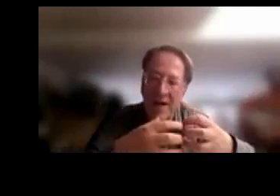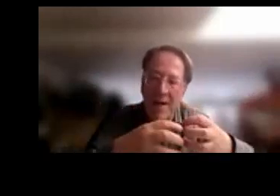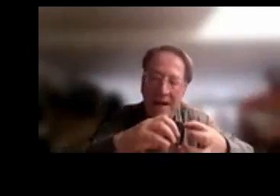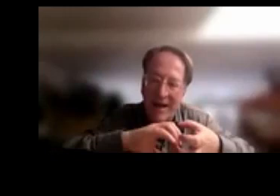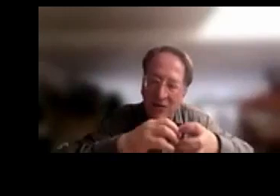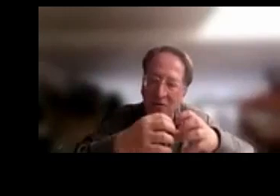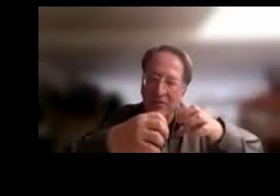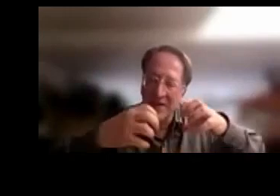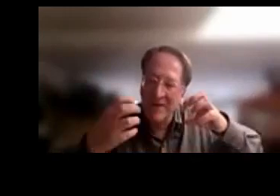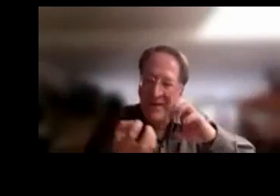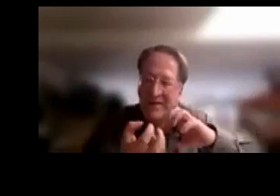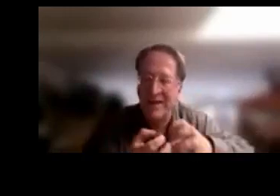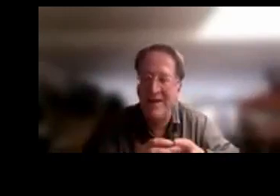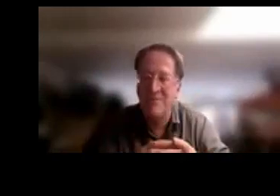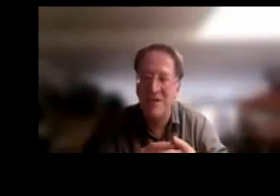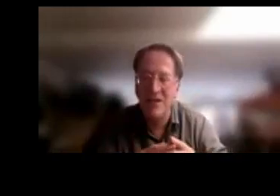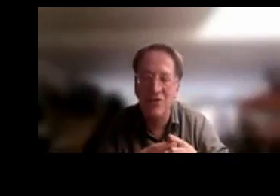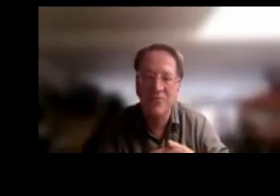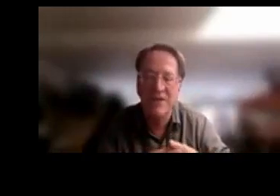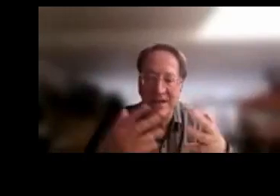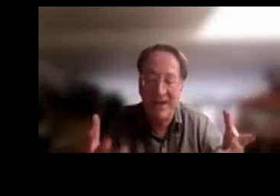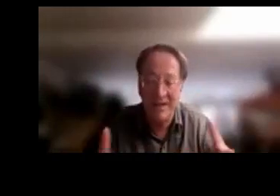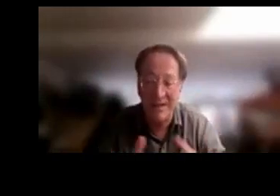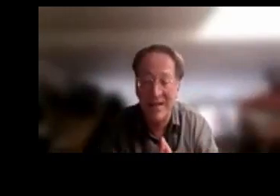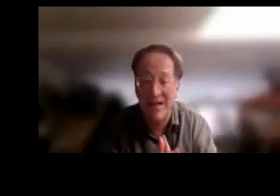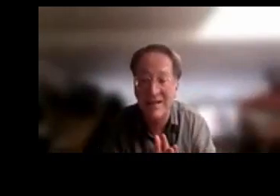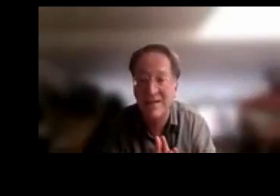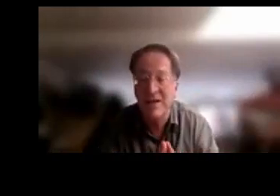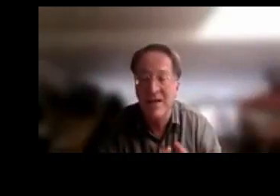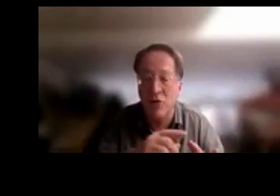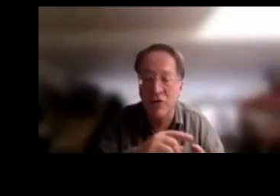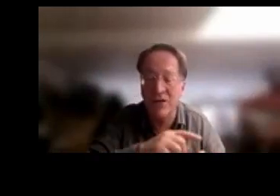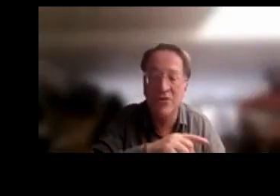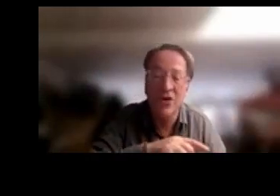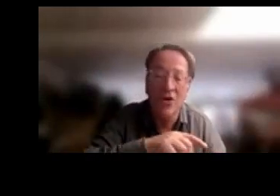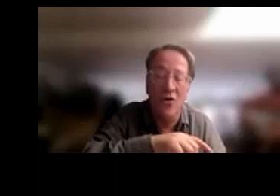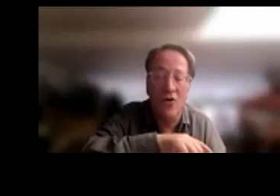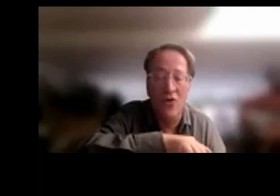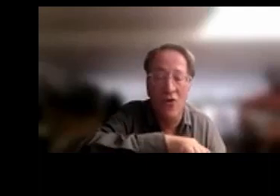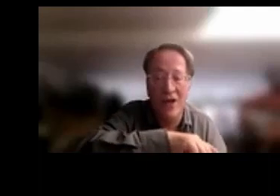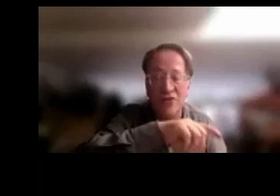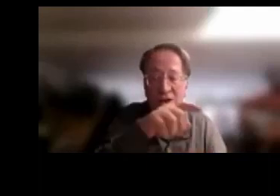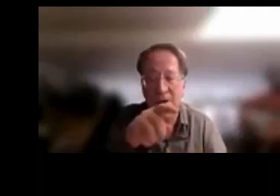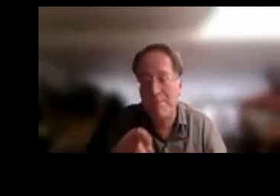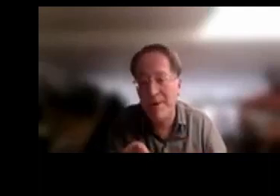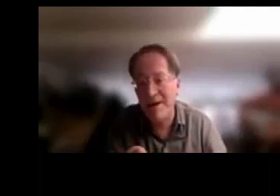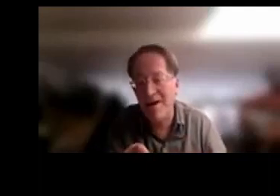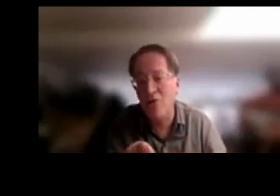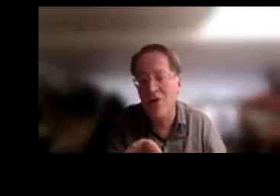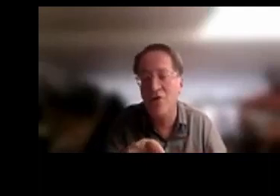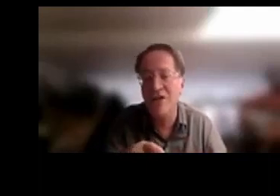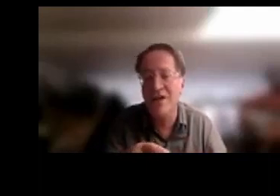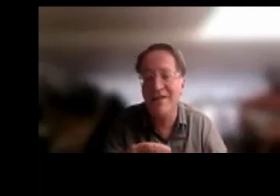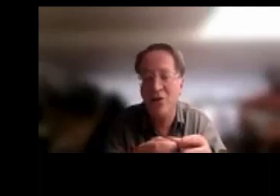asocian, generando diferentes encadenamientos, diferentes enlaces, y por tanto, lo que nos sirve para